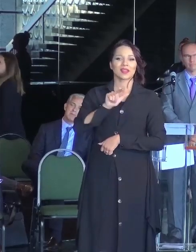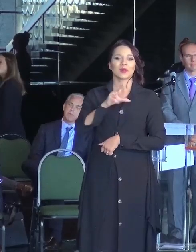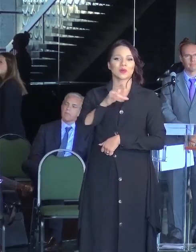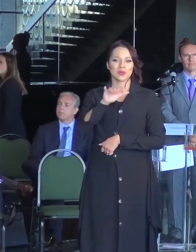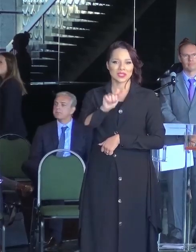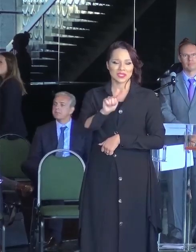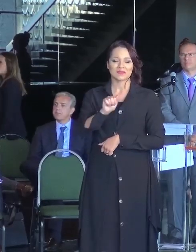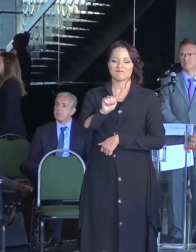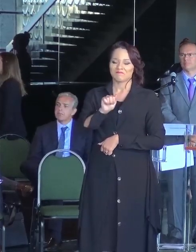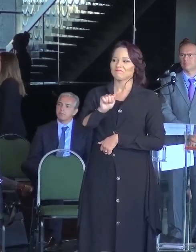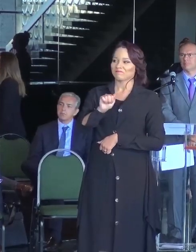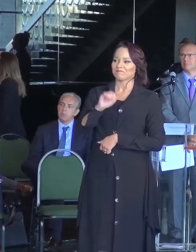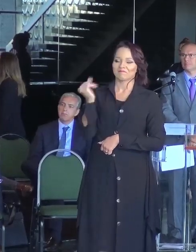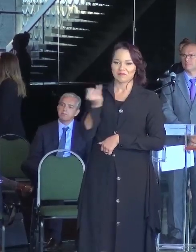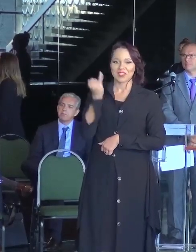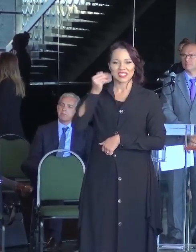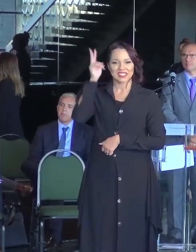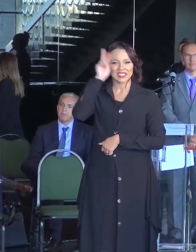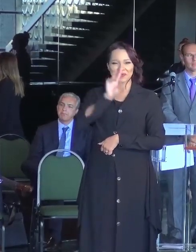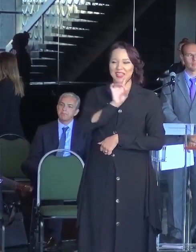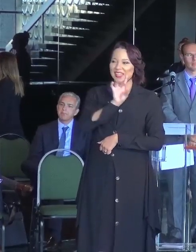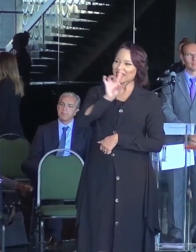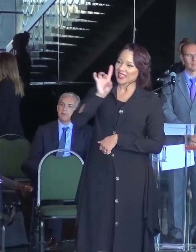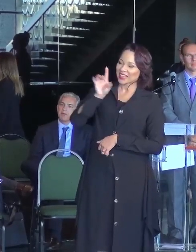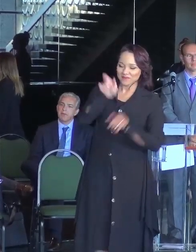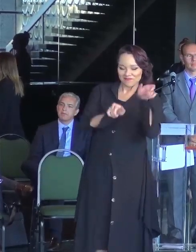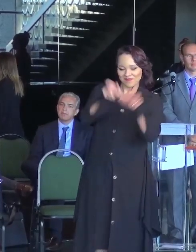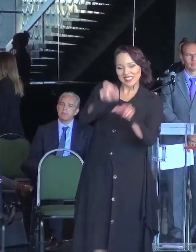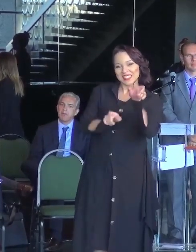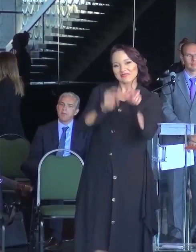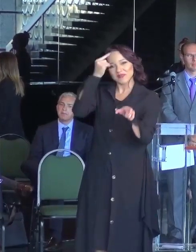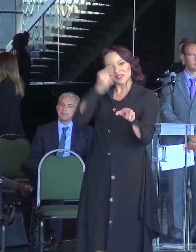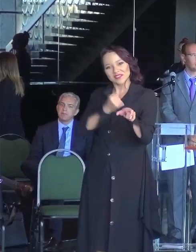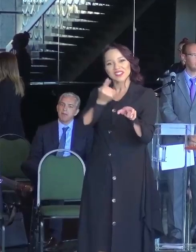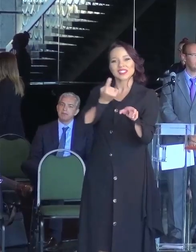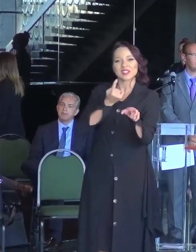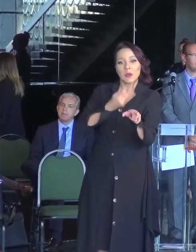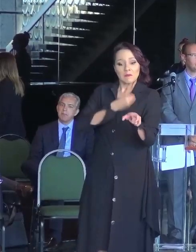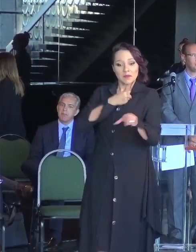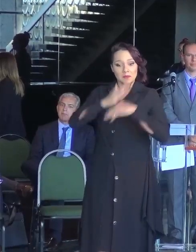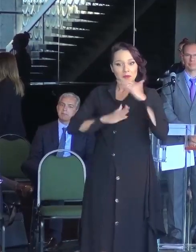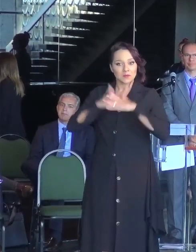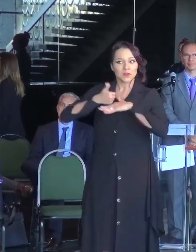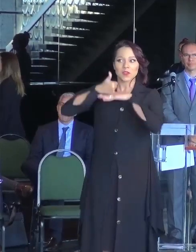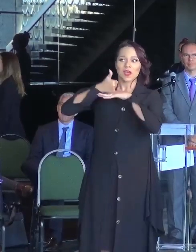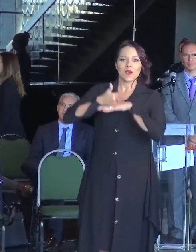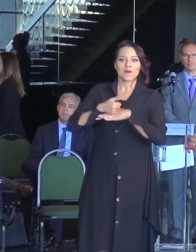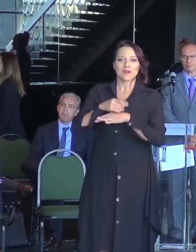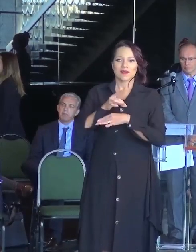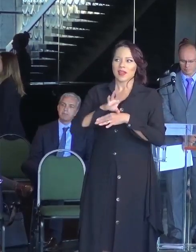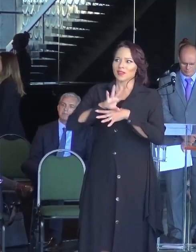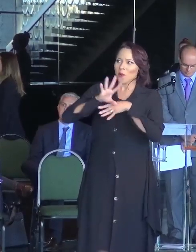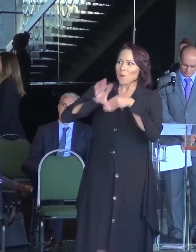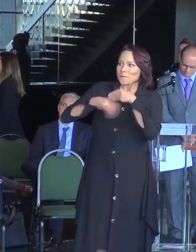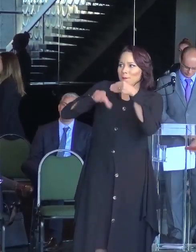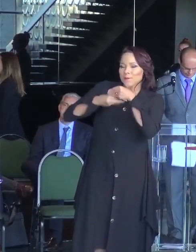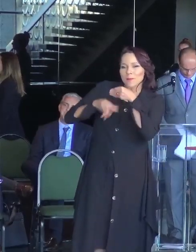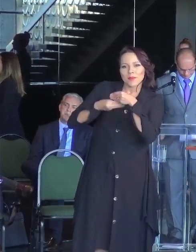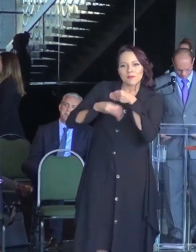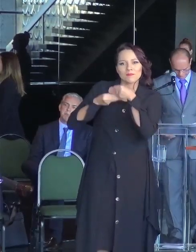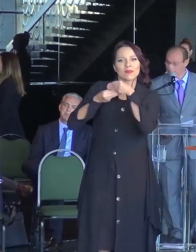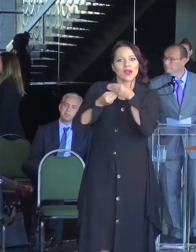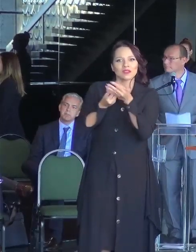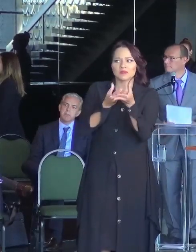Ana Lúcia Vasconcelos, assim, inesquecíveis, cada qual com seu perfil, cada qual com a sua curva de vida profissional, cada qual acrescentando um pouco do muito